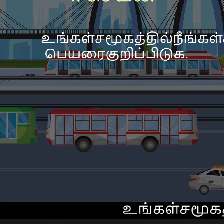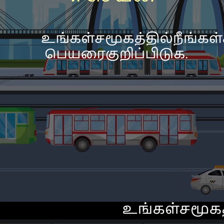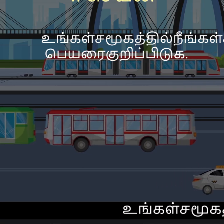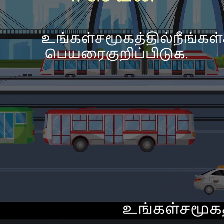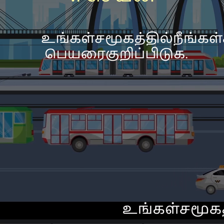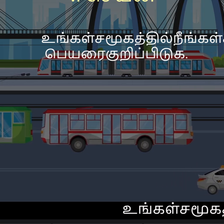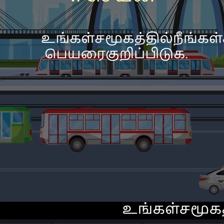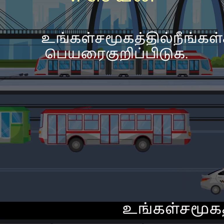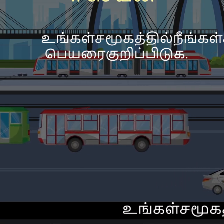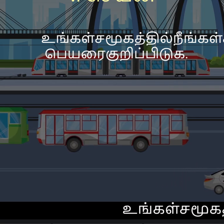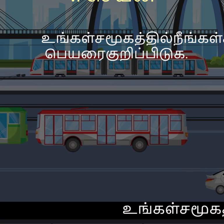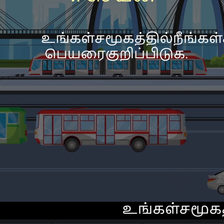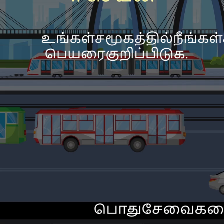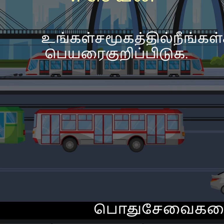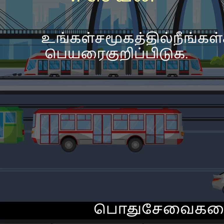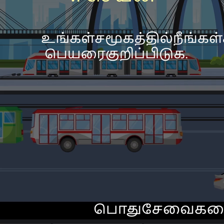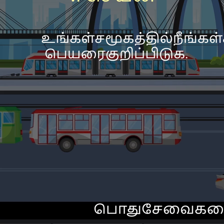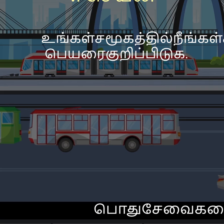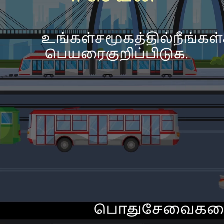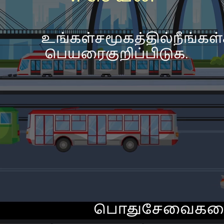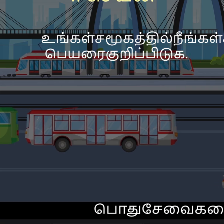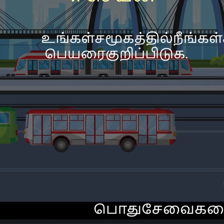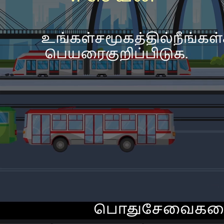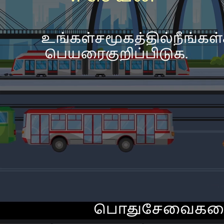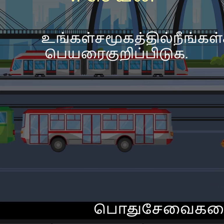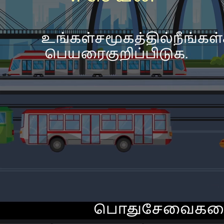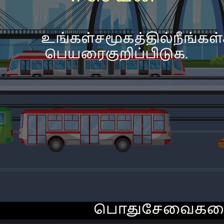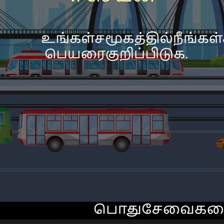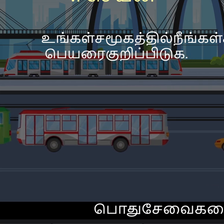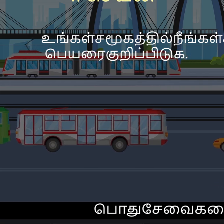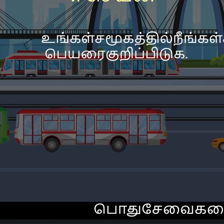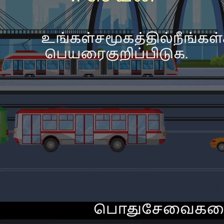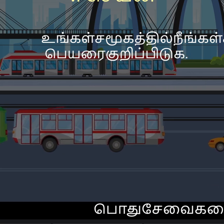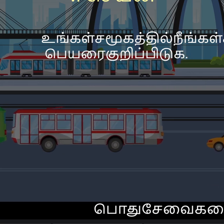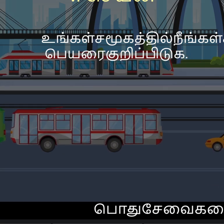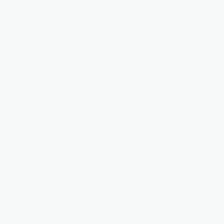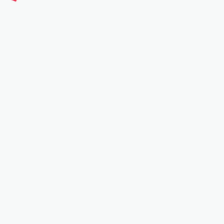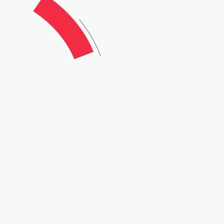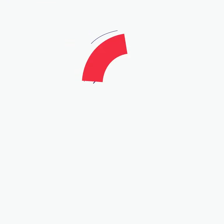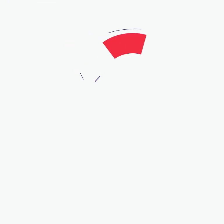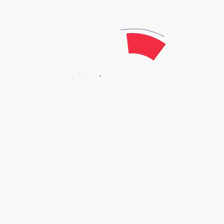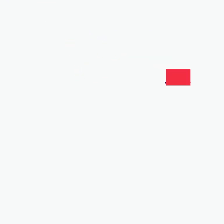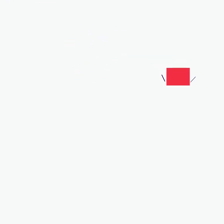சமூகத்தில் நீங்கள் காணும் 2 பொது சேவைகளை வரைந்து பெயரை குறிப்பிடுக.